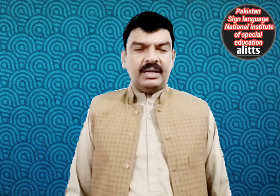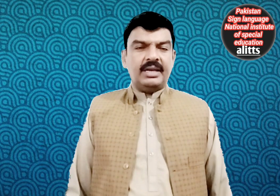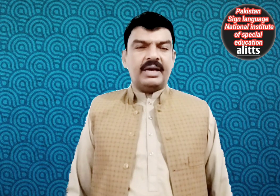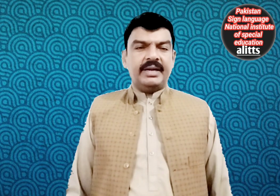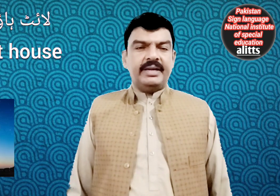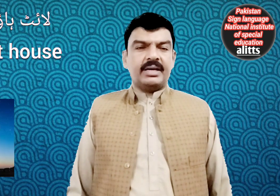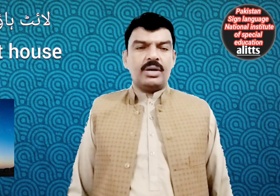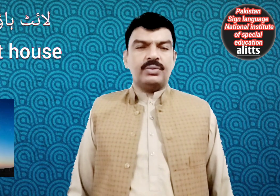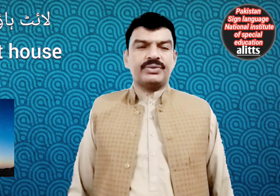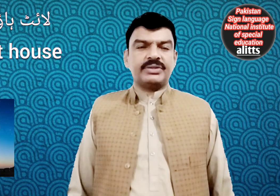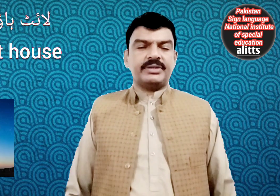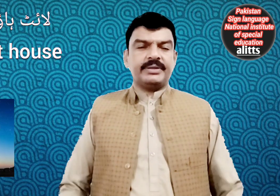लाइट हाउस,